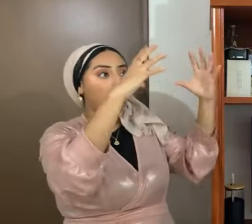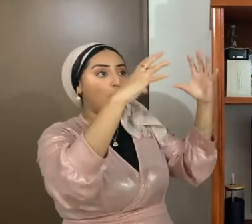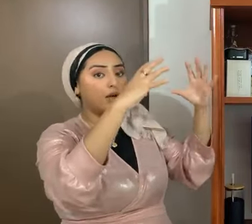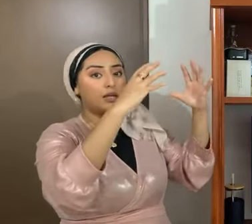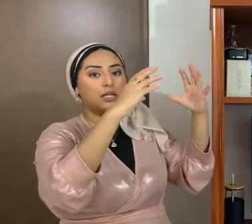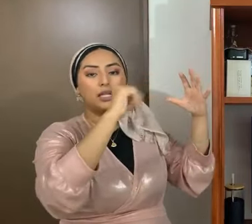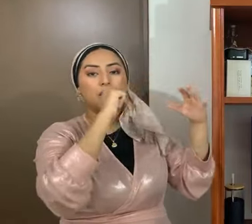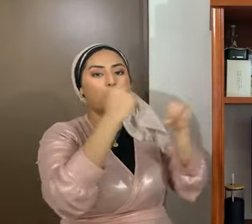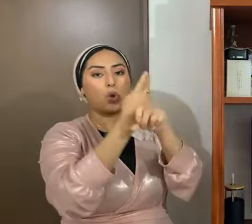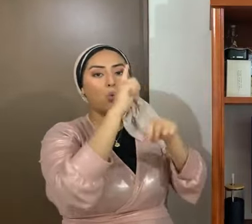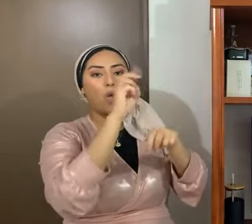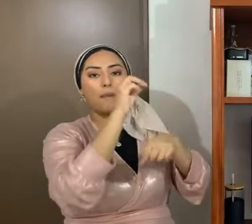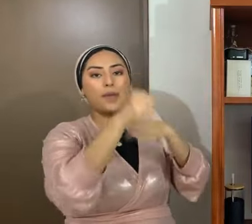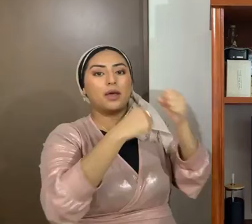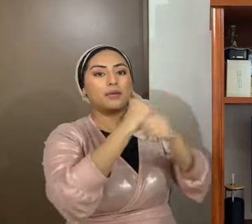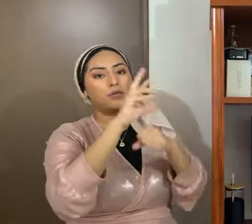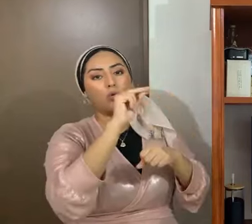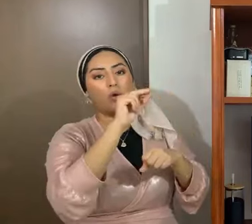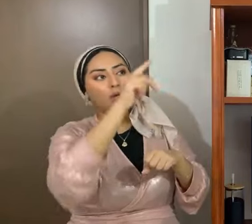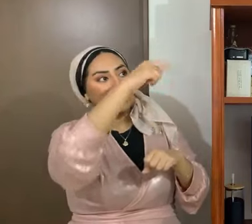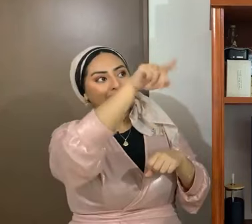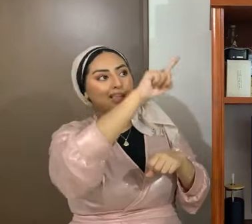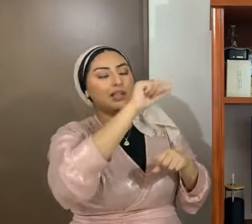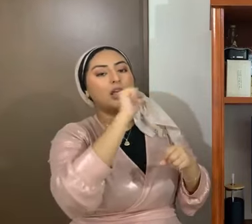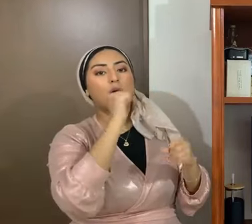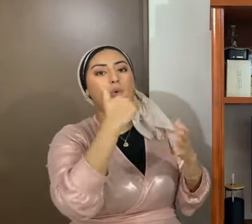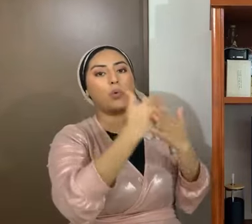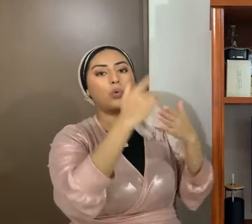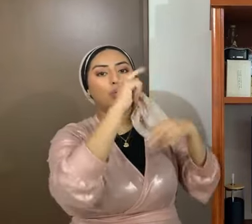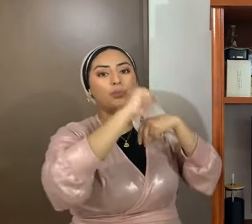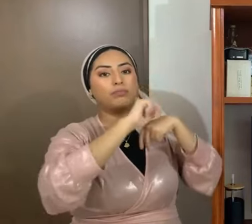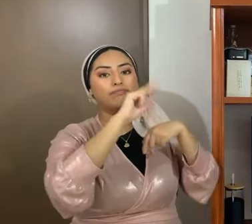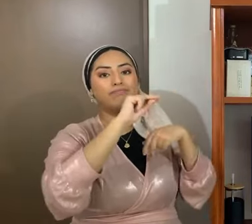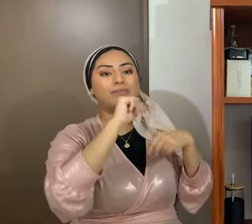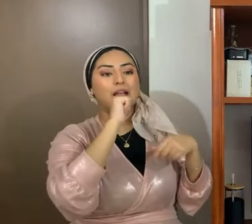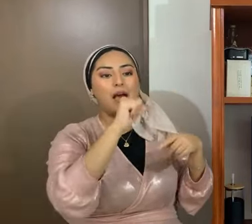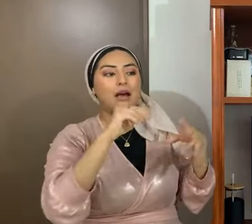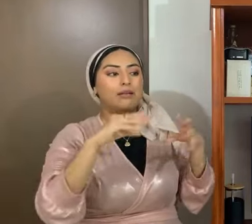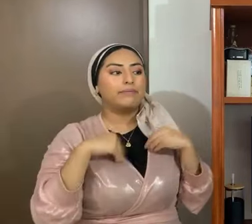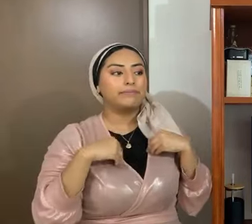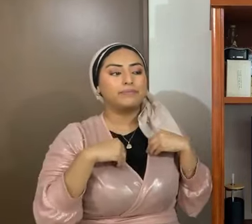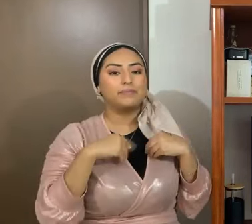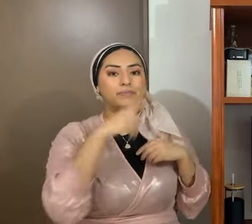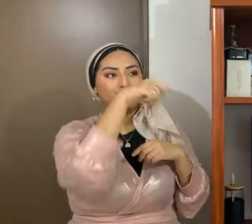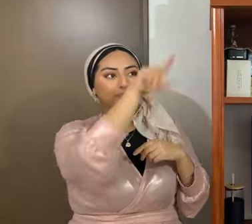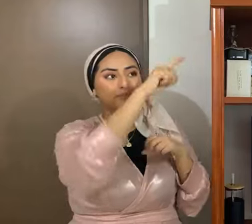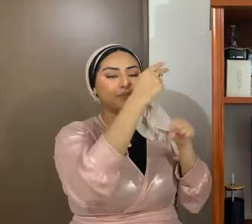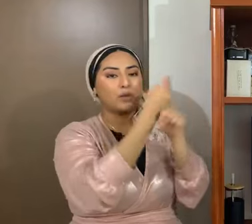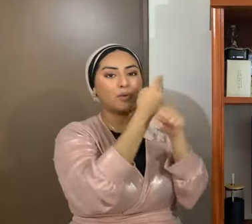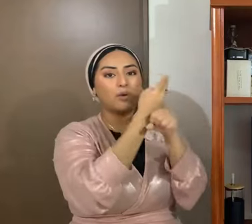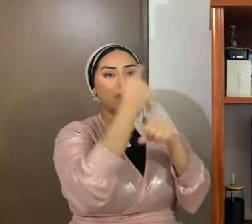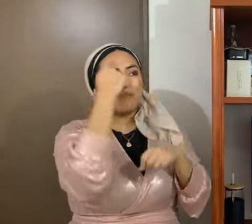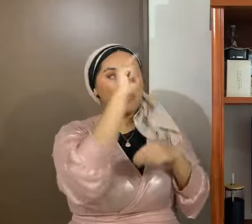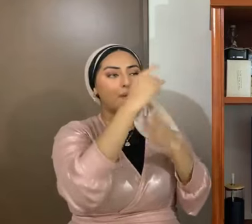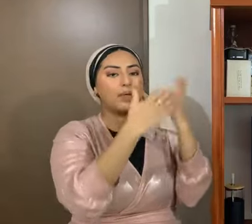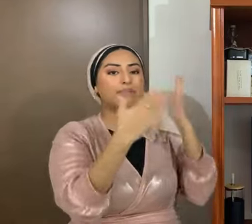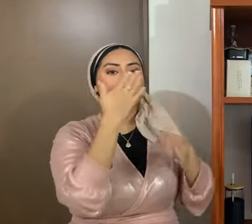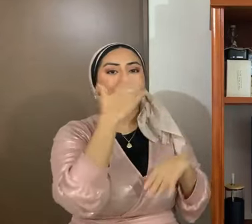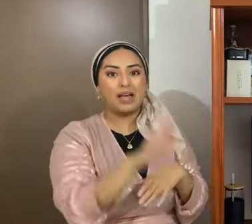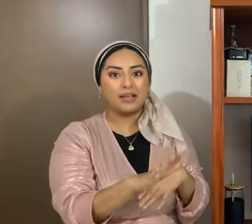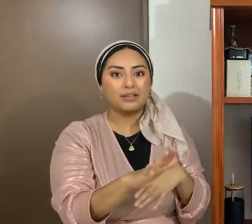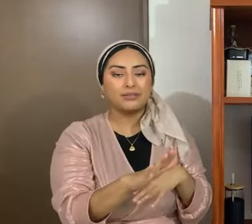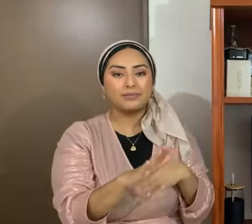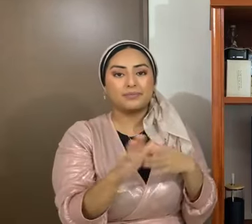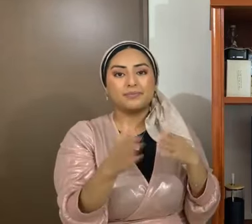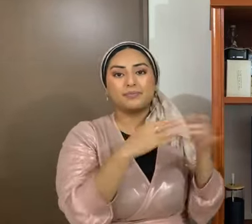milenio. ¿Por qué? Porque ese templo no es adecuado, ese templo va a ser usado, ¿sí?, para cosas malas,